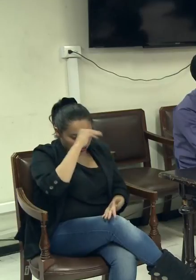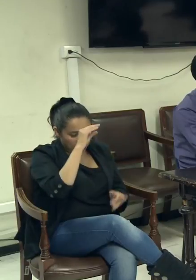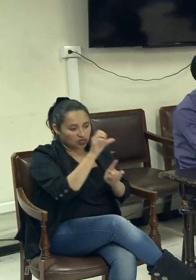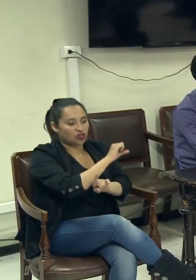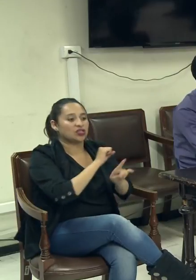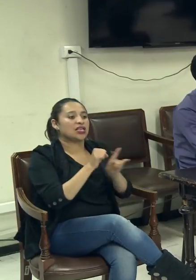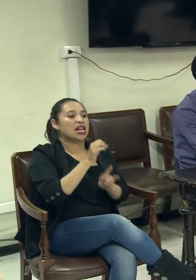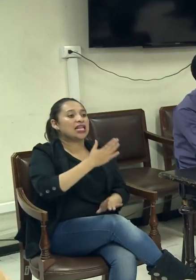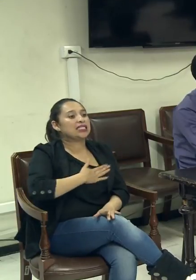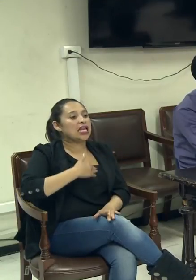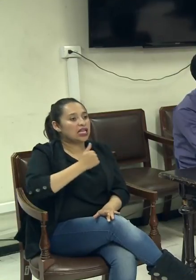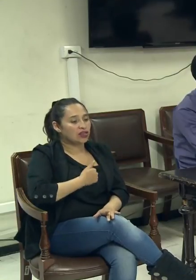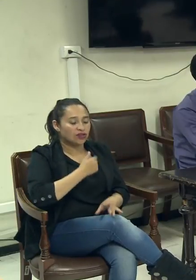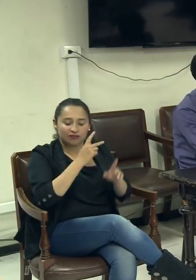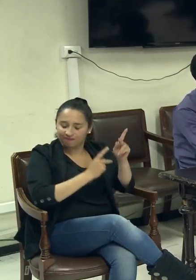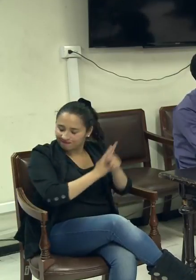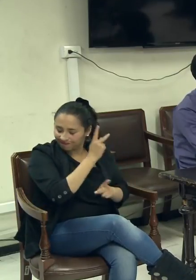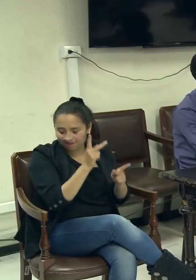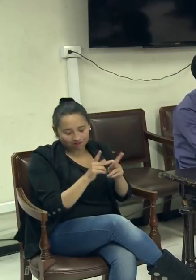éticos fundamentales.